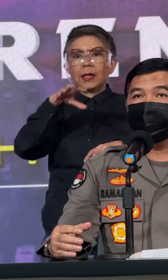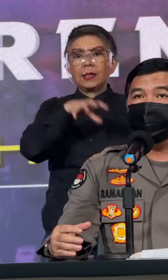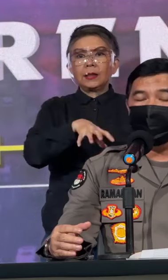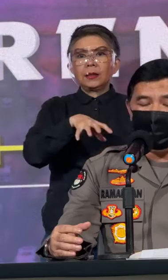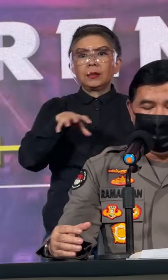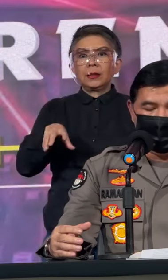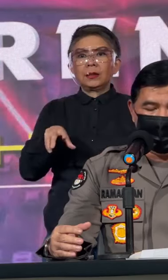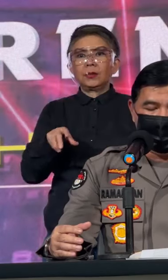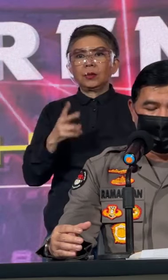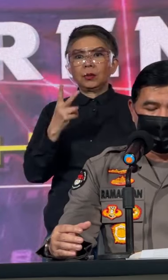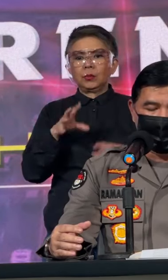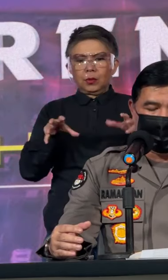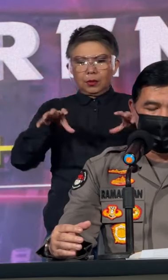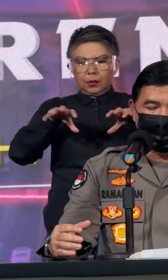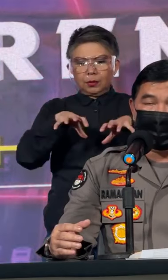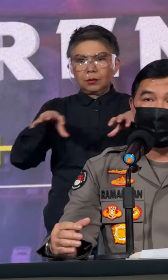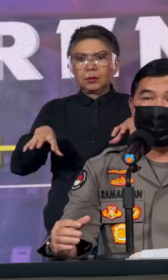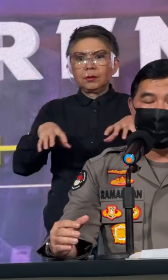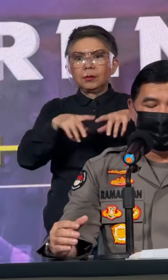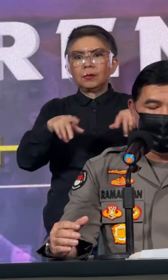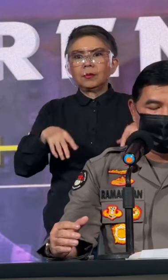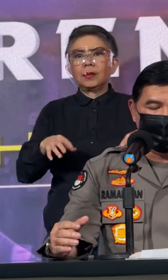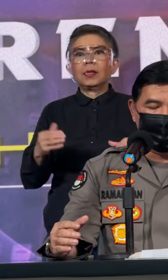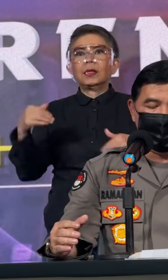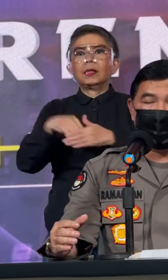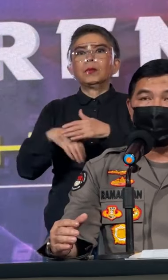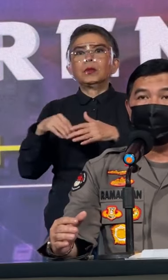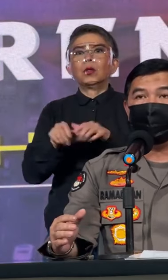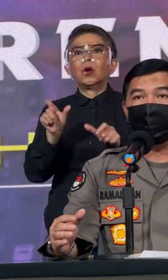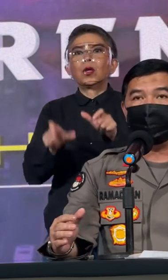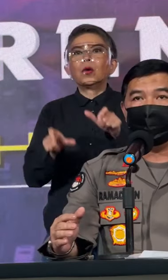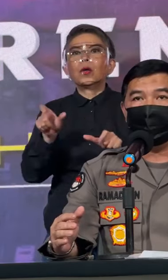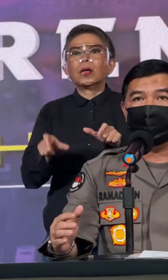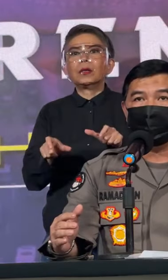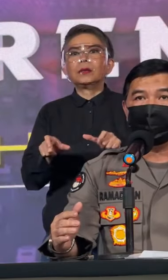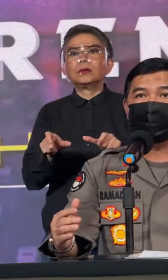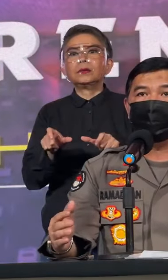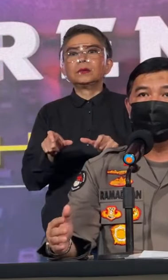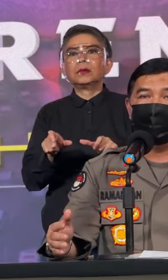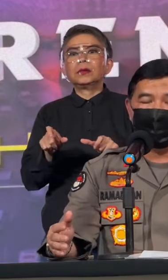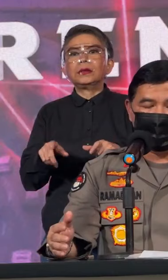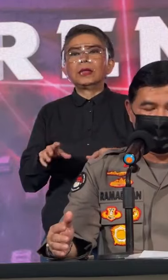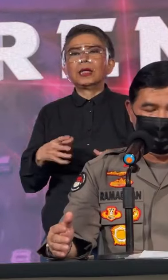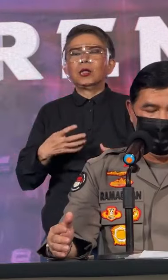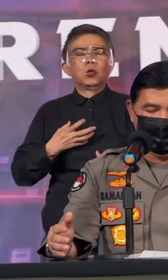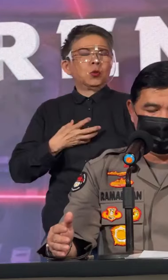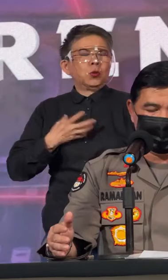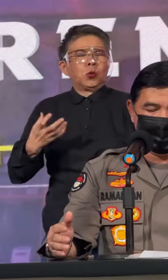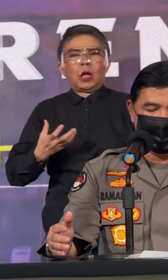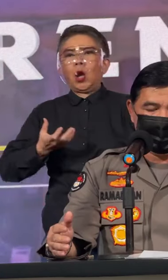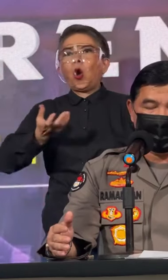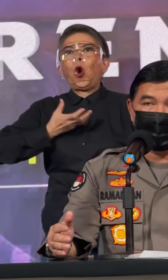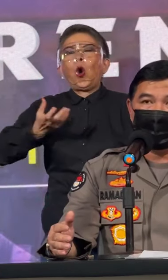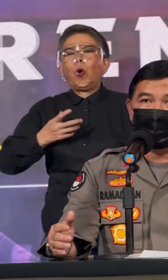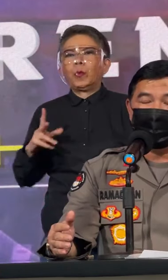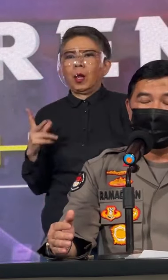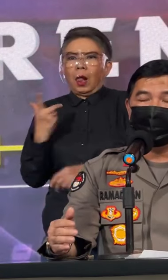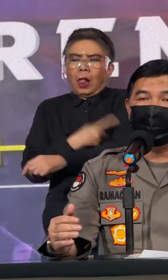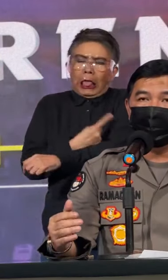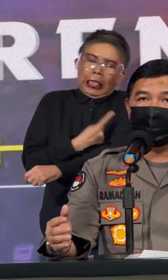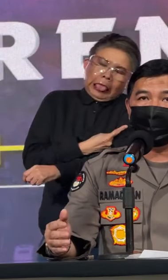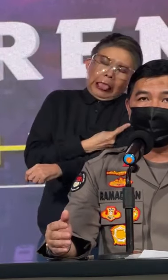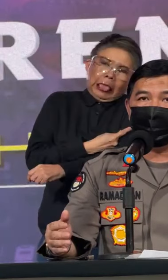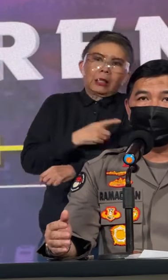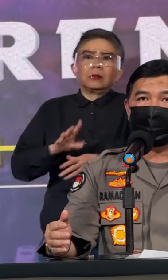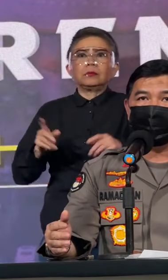tempat tersebut merupakan penampungan orang-orang yang kecanduan narkoba.